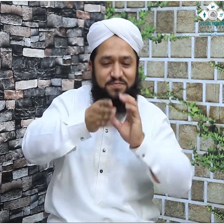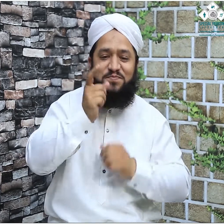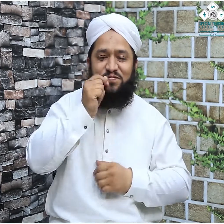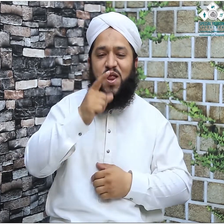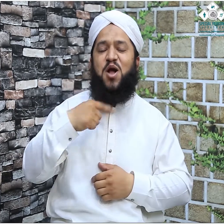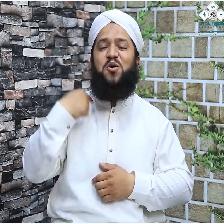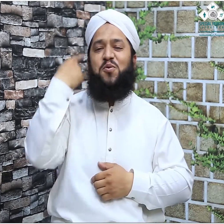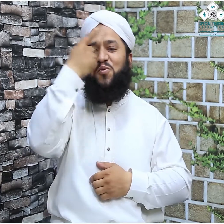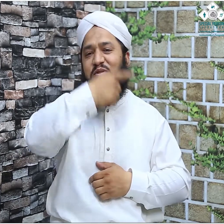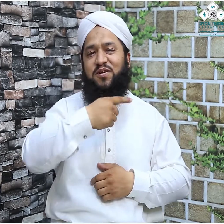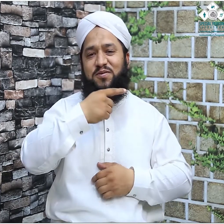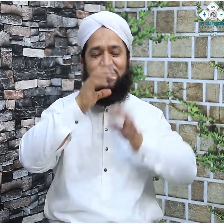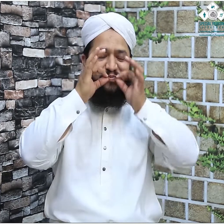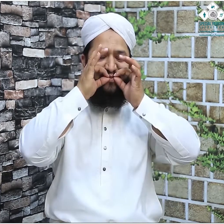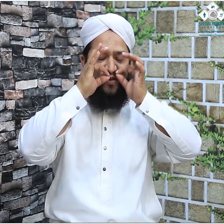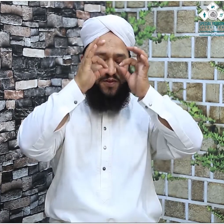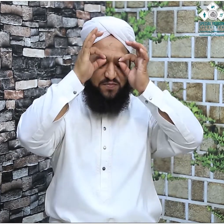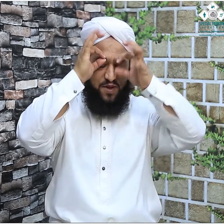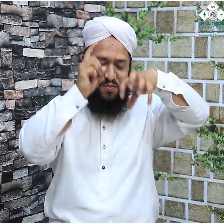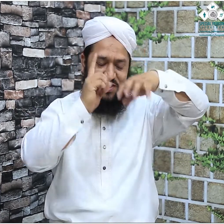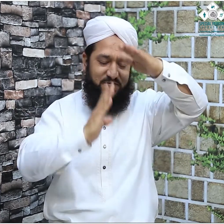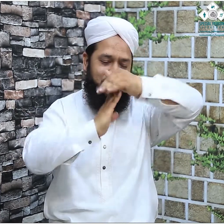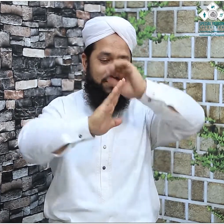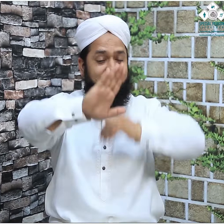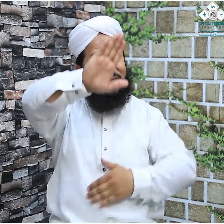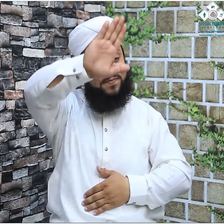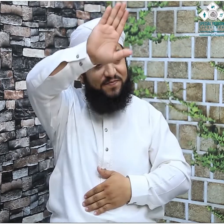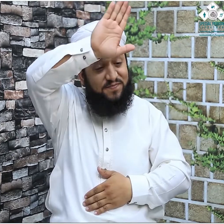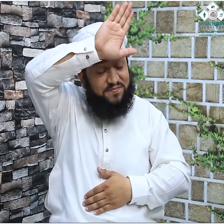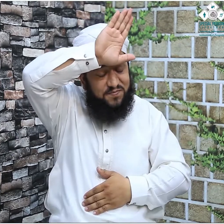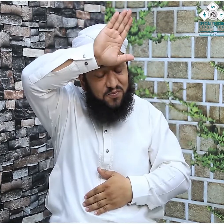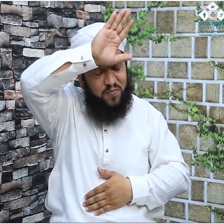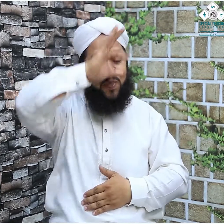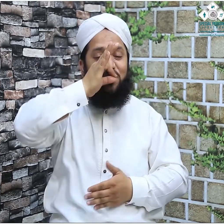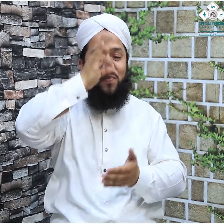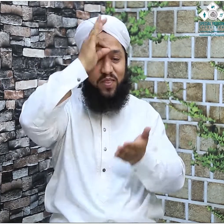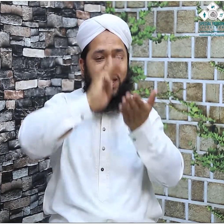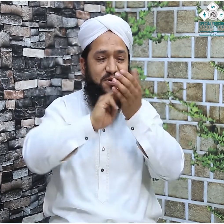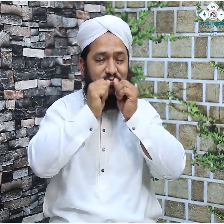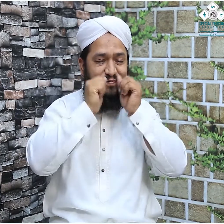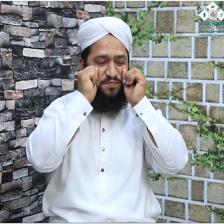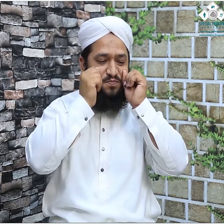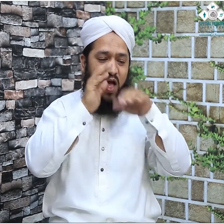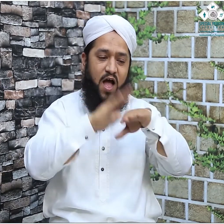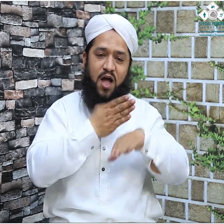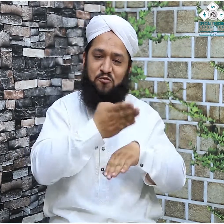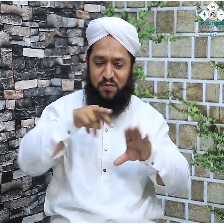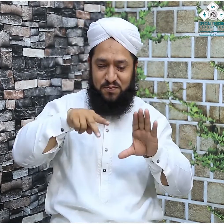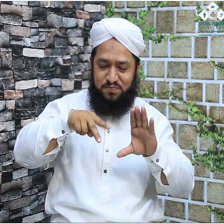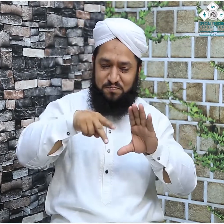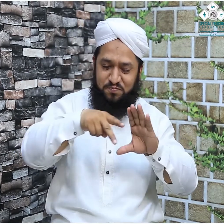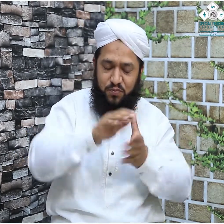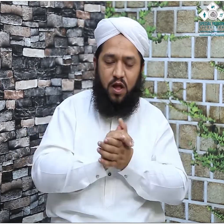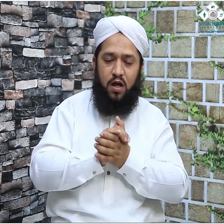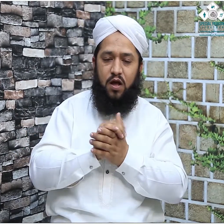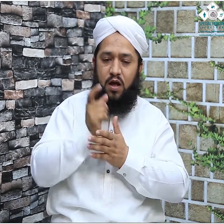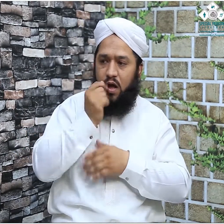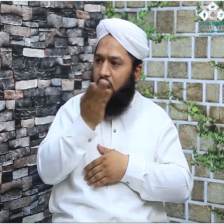علیہ وسلم تھے اور نبی پاک علیہ صلی علیہ وسلم کو انٹر ہوتے دیکھ کر ان سب نے کہا کہ آپ صادق ہیں آپ امین ہیں ہمیں آپ کا فیصلہ